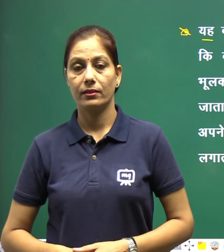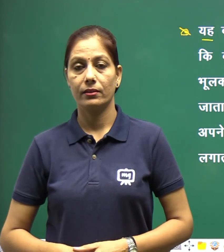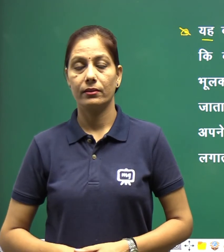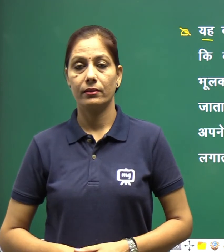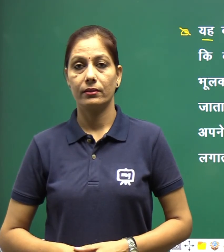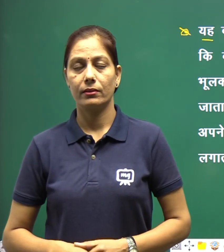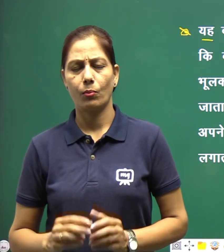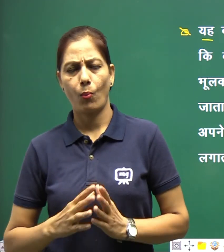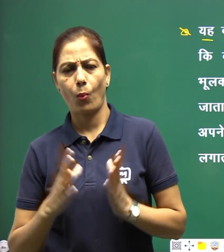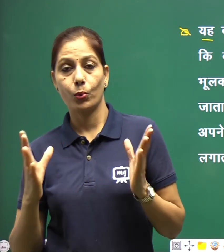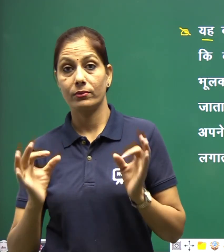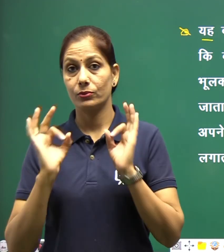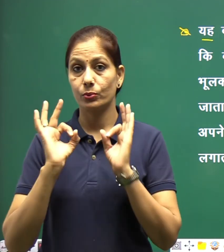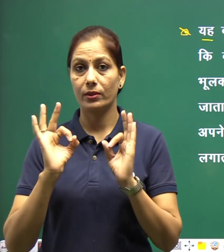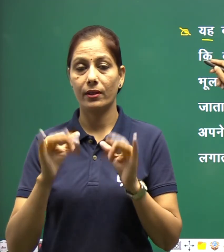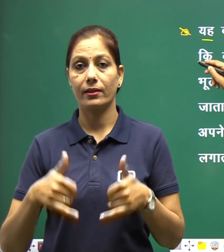इतना सुंदर है कि